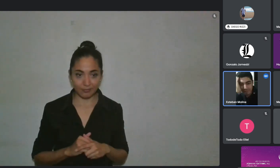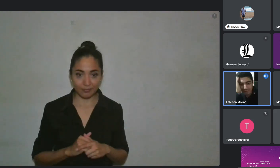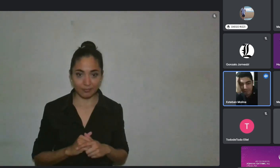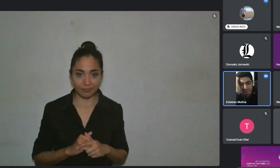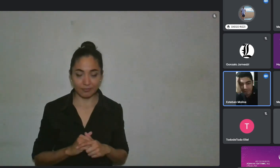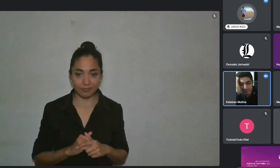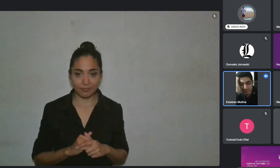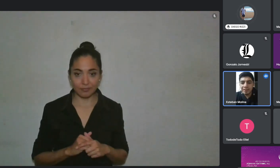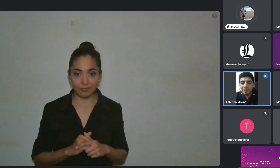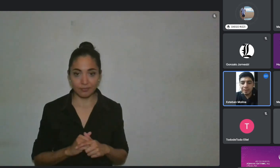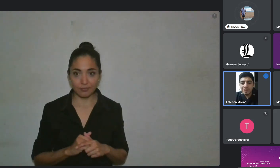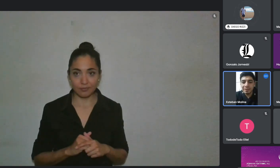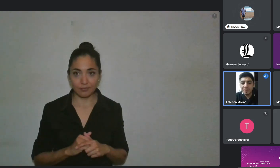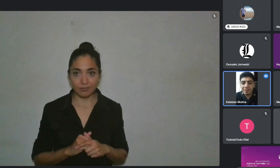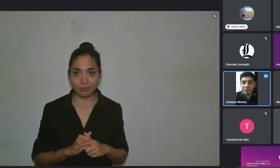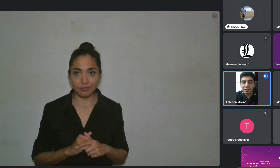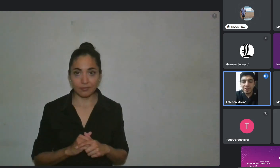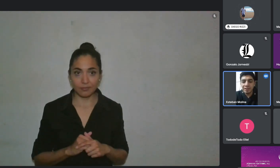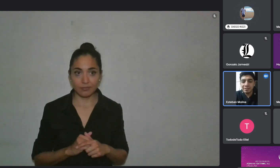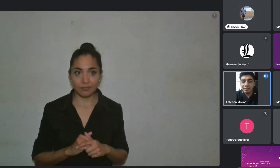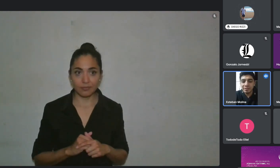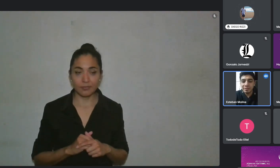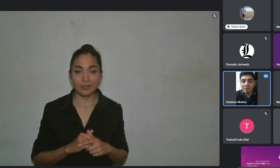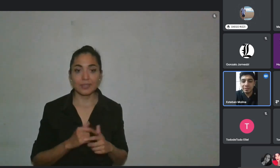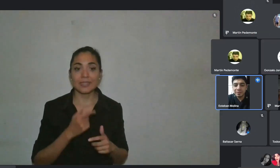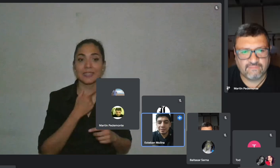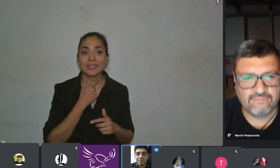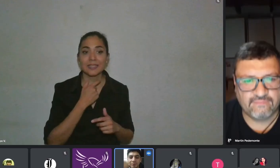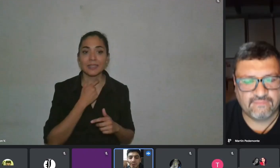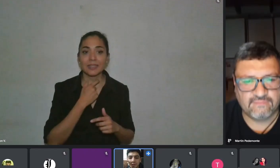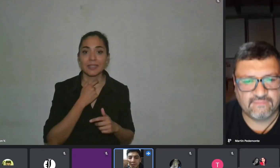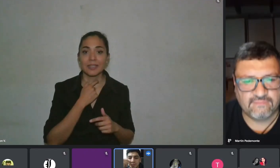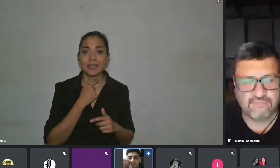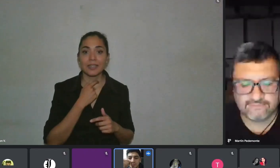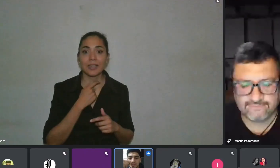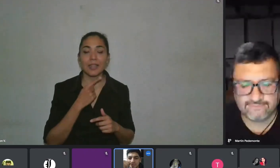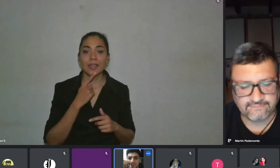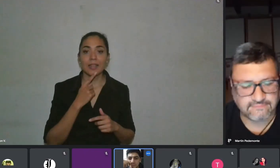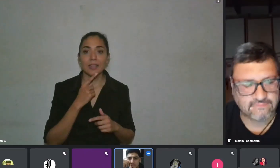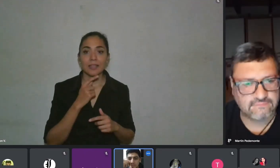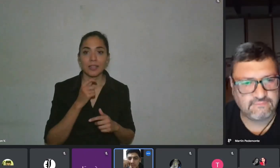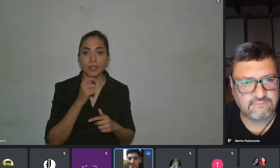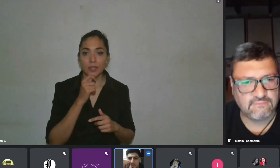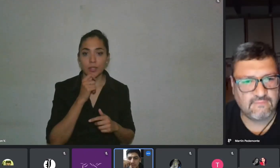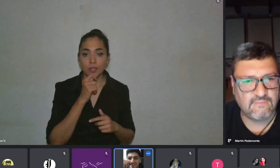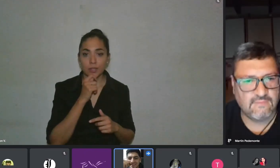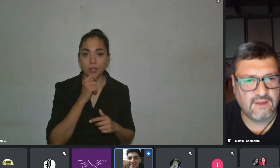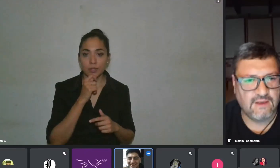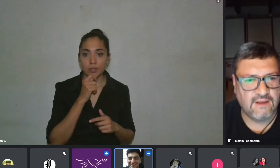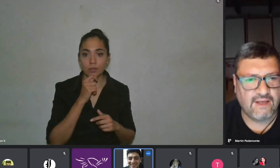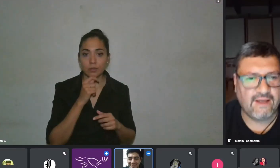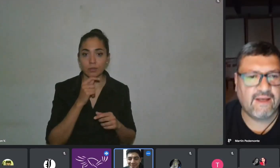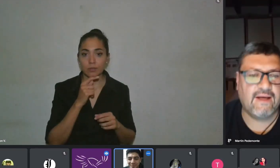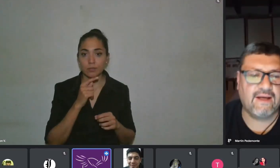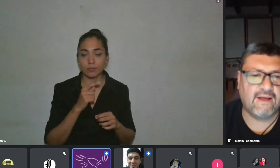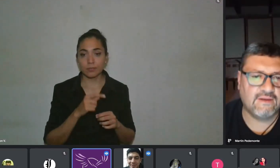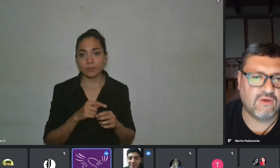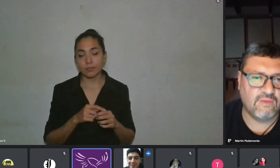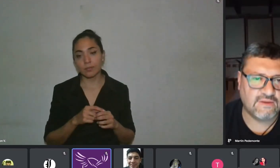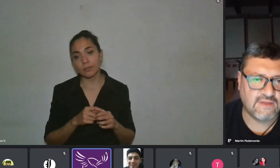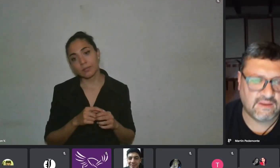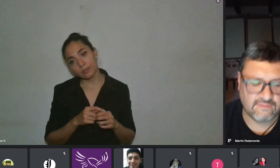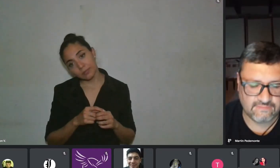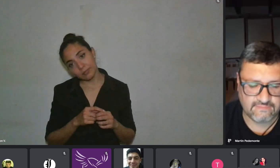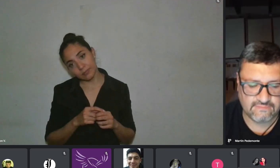Se ve que quiere cortar Uh, se ve que quiere cortar el sonido o corta, no sé. Ahí está. Está muteado, No